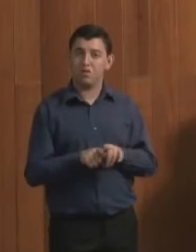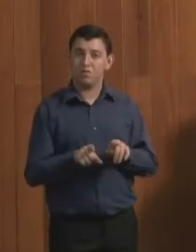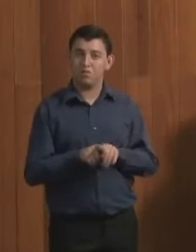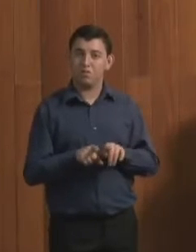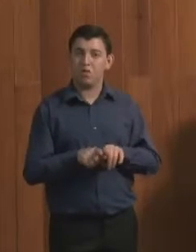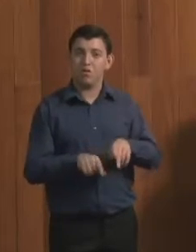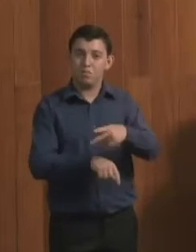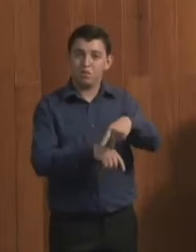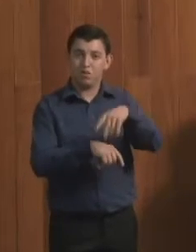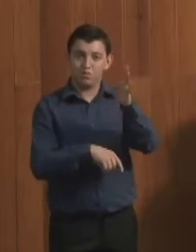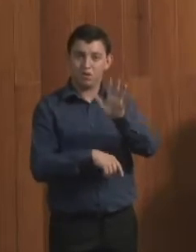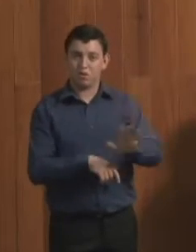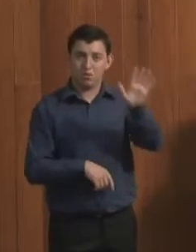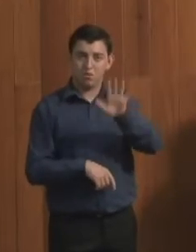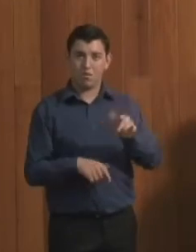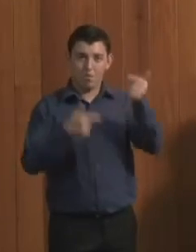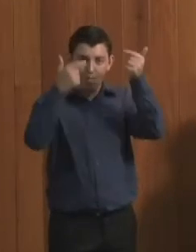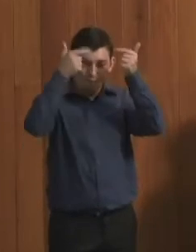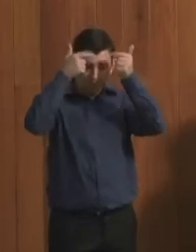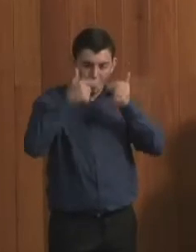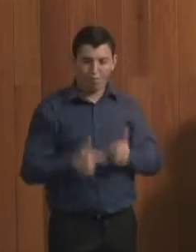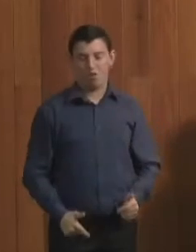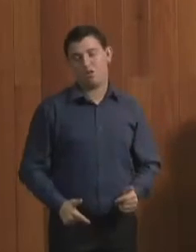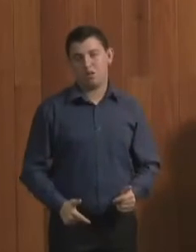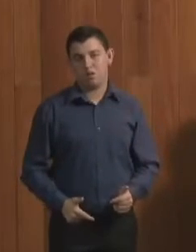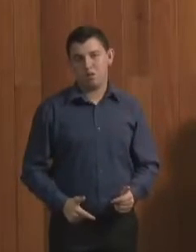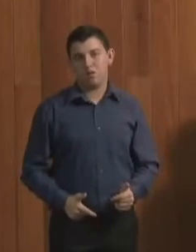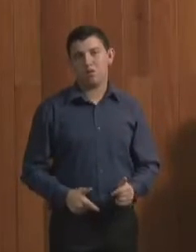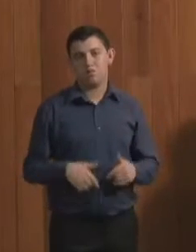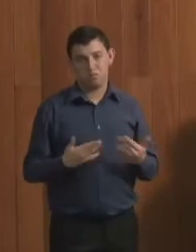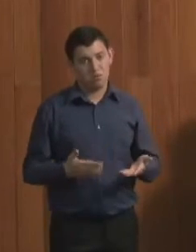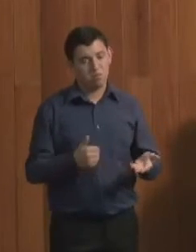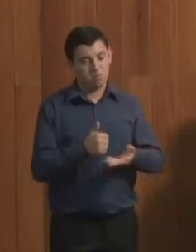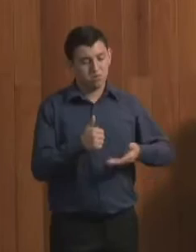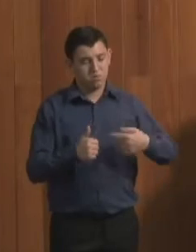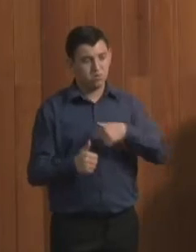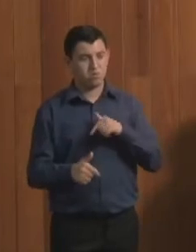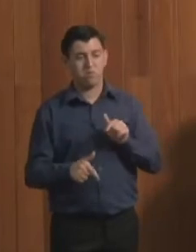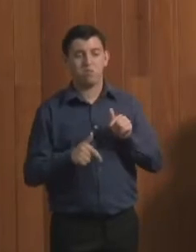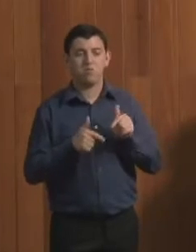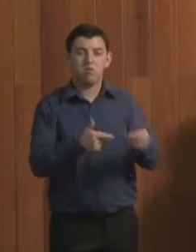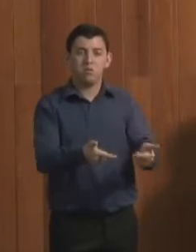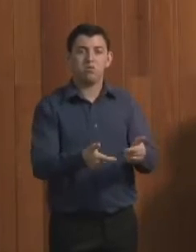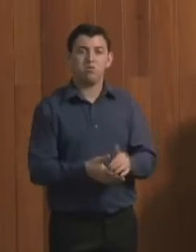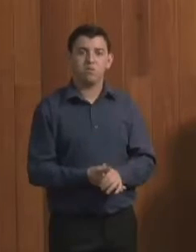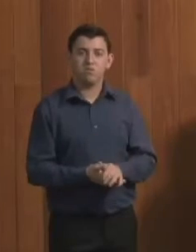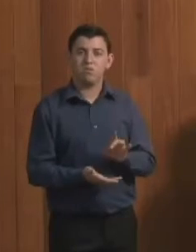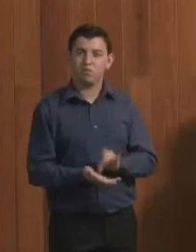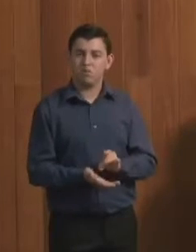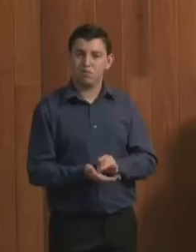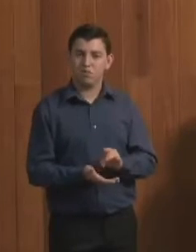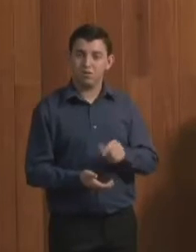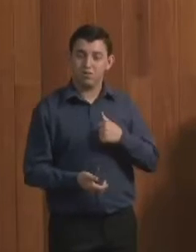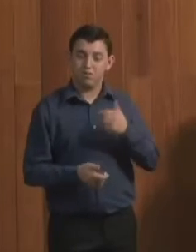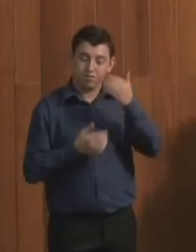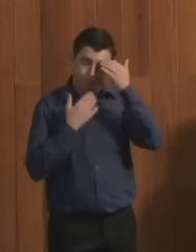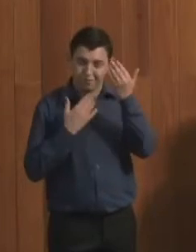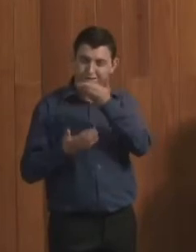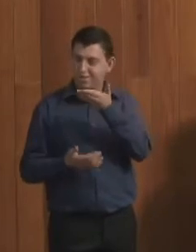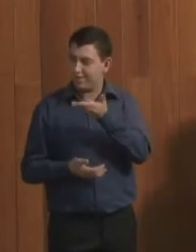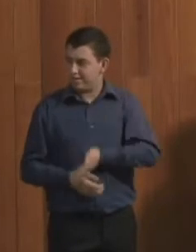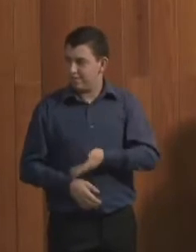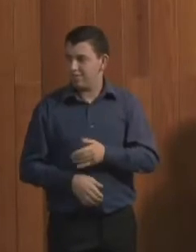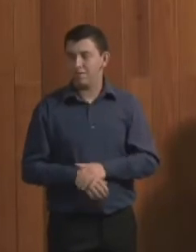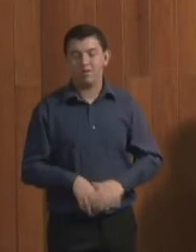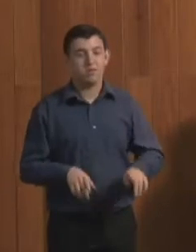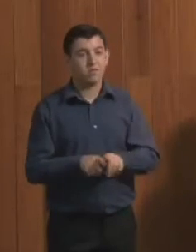é fundamental a gente continuar lutando por tudo isso. Então, nosso muito obrigado, né. Depois a gente tem uma moção